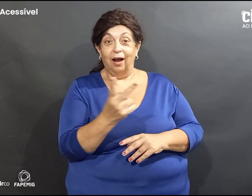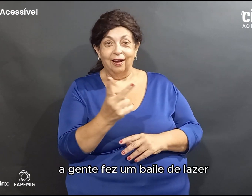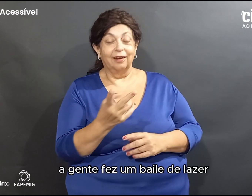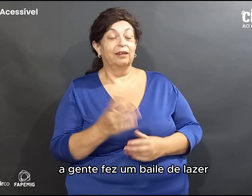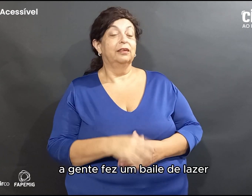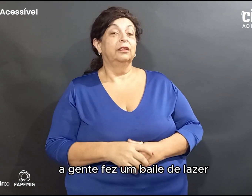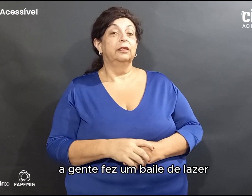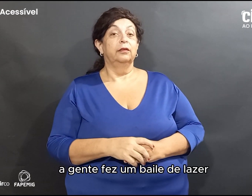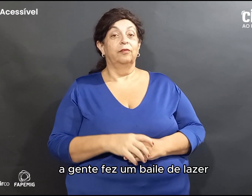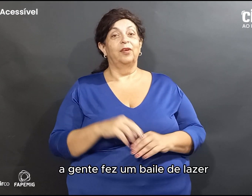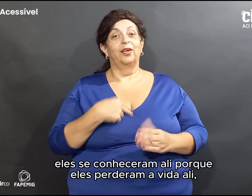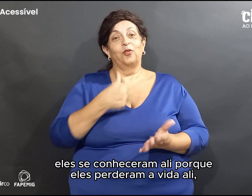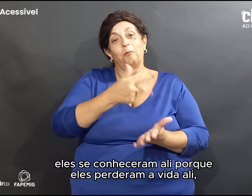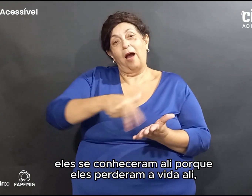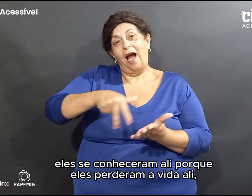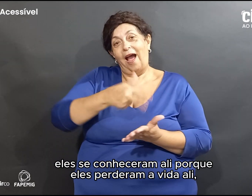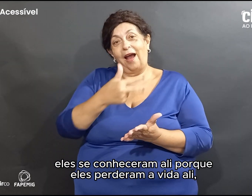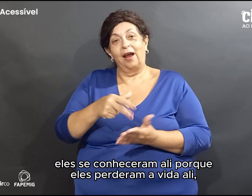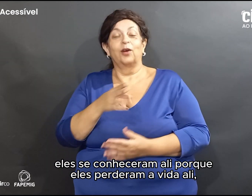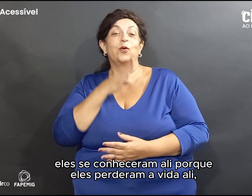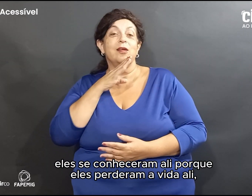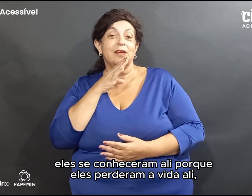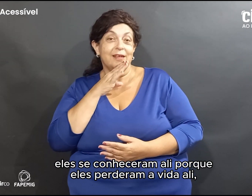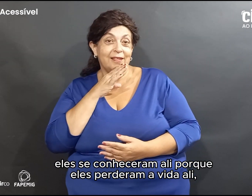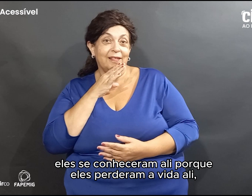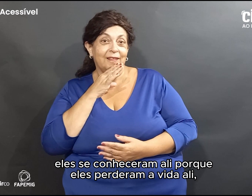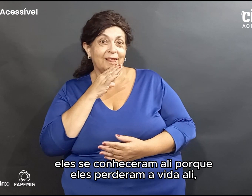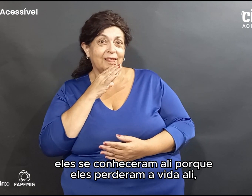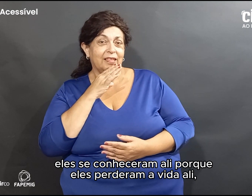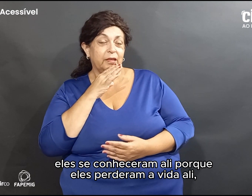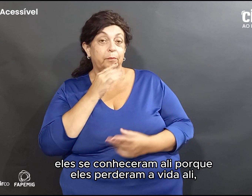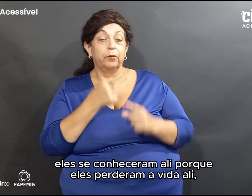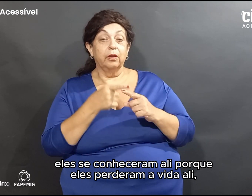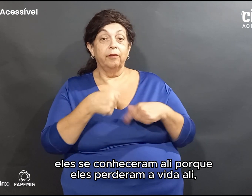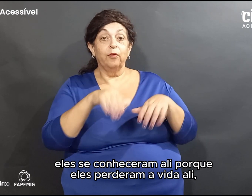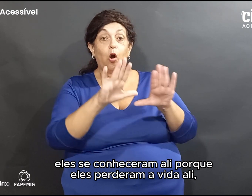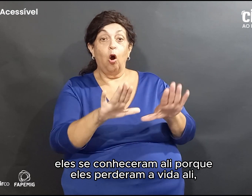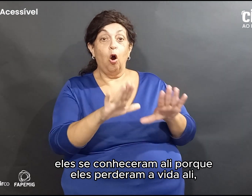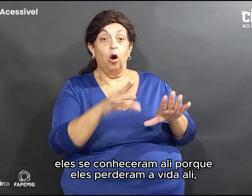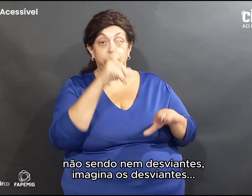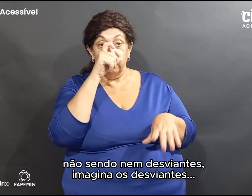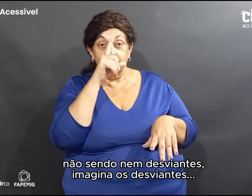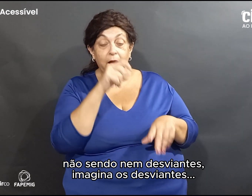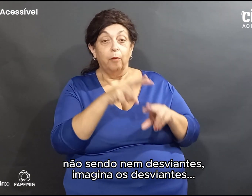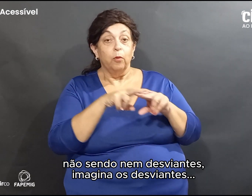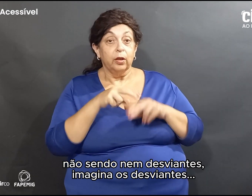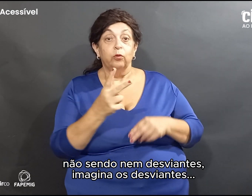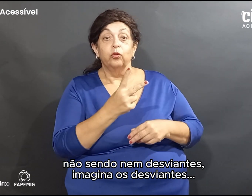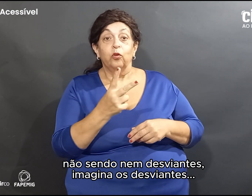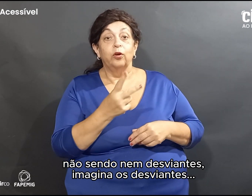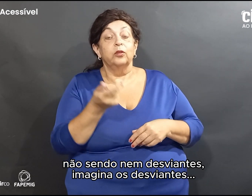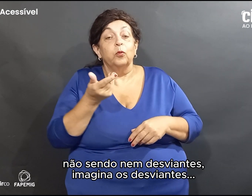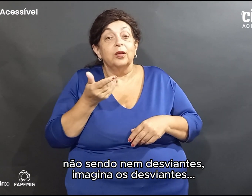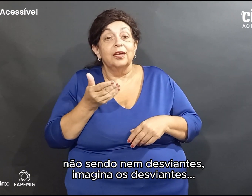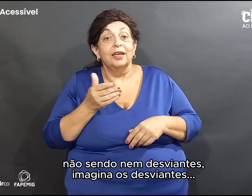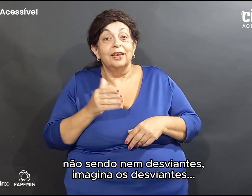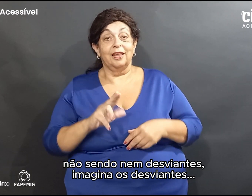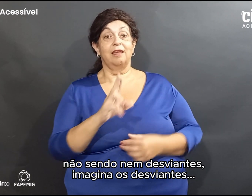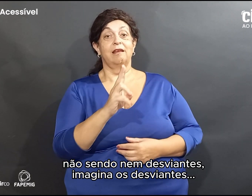fez um baile de Lázaro, eles se conheceram ali porque eles perderam a vida ali, né? Não sendo nem desviantes. Imagina os